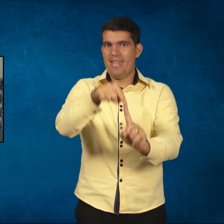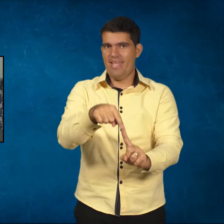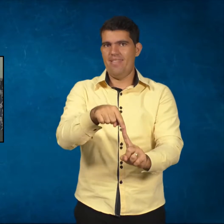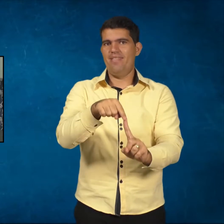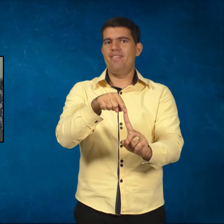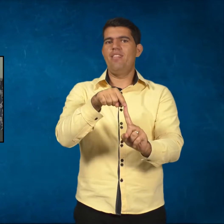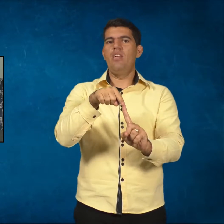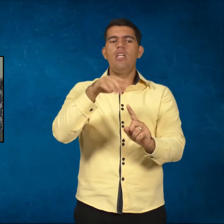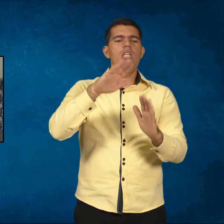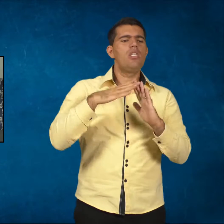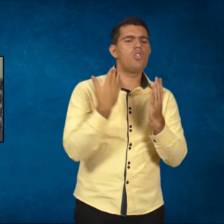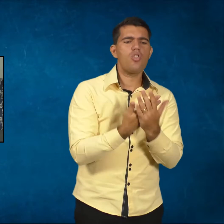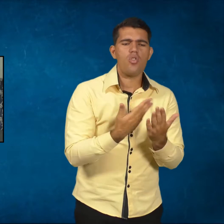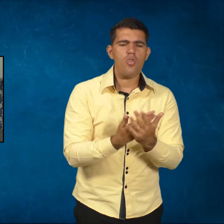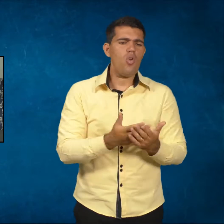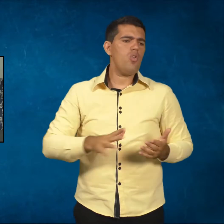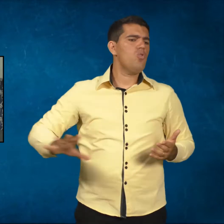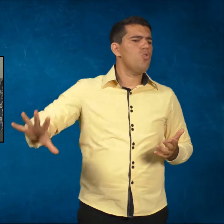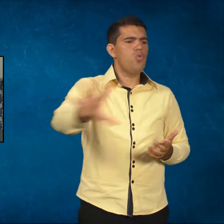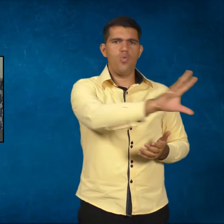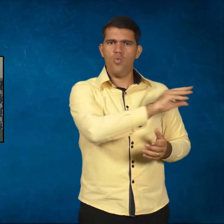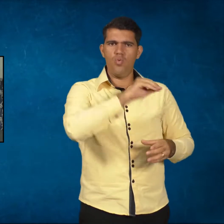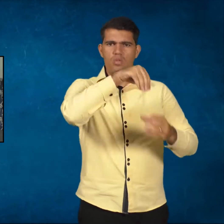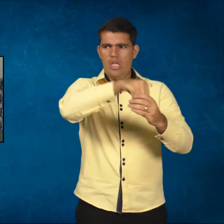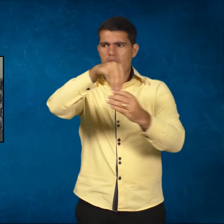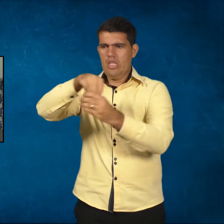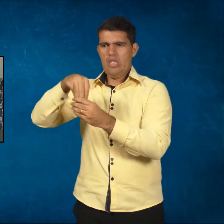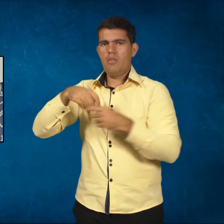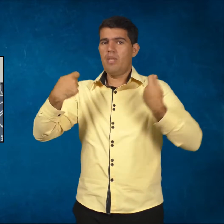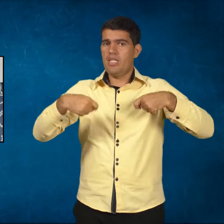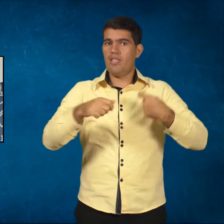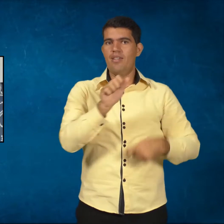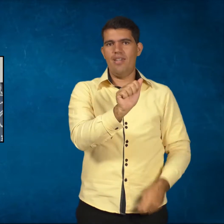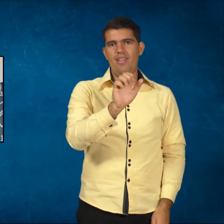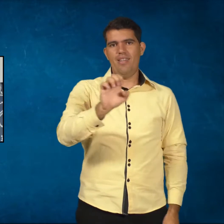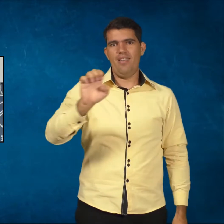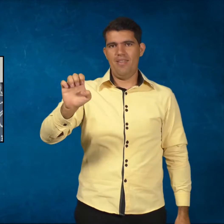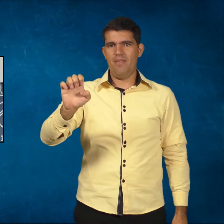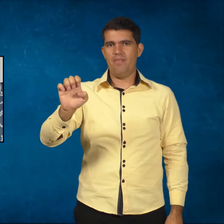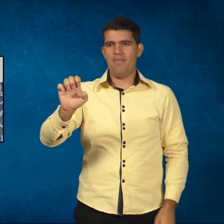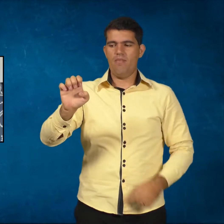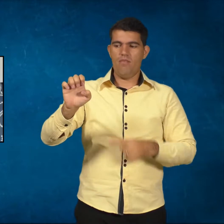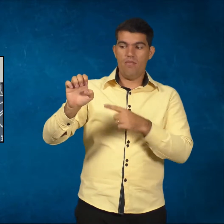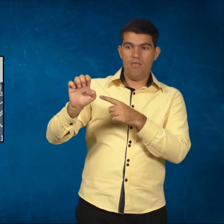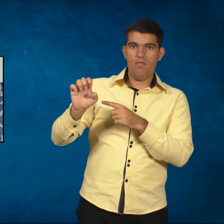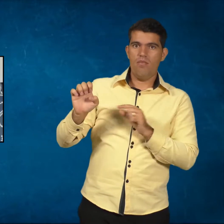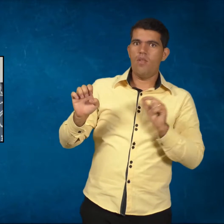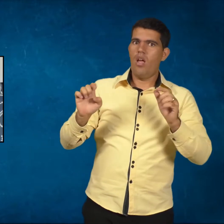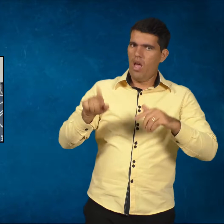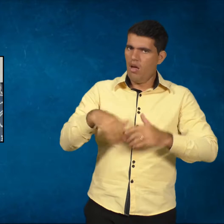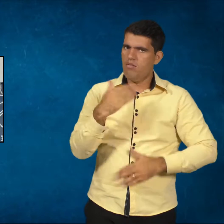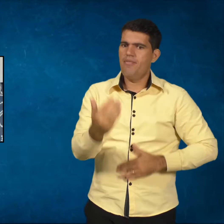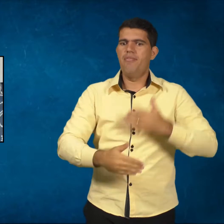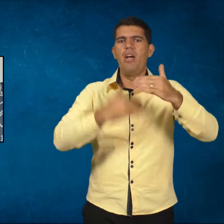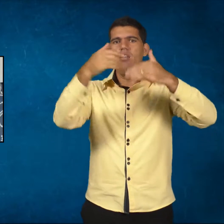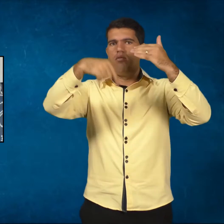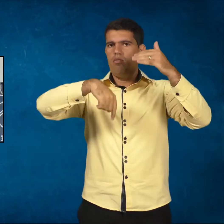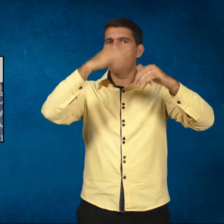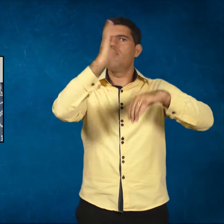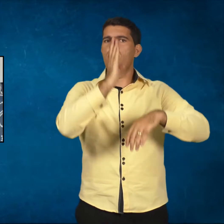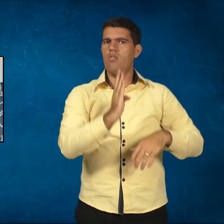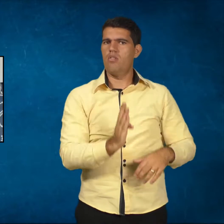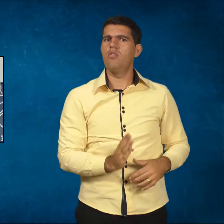toda escola tenha o atendimento educacional especializado. Eu vejo como um grande avanço para o